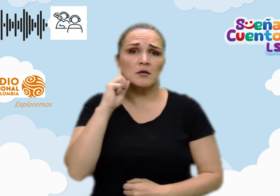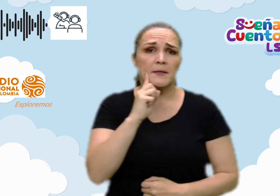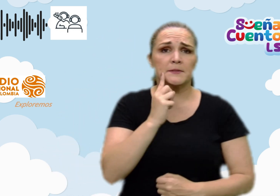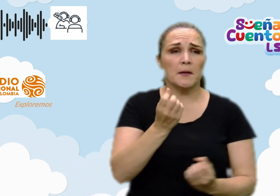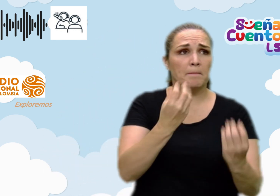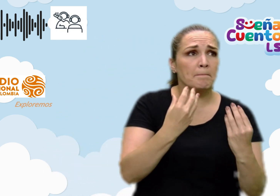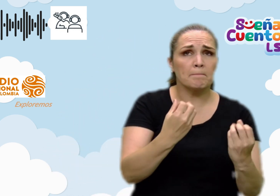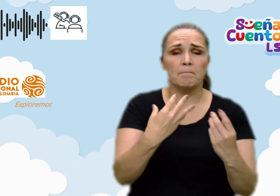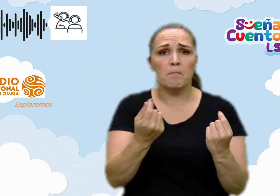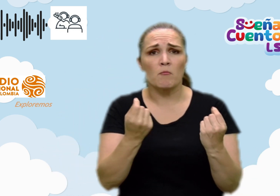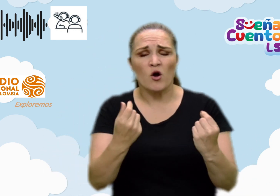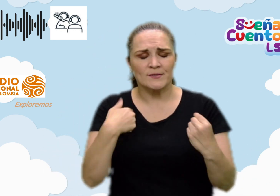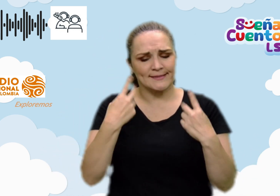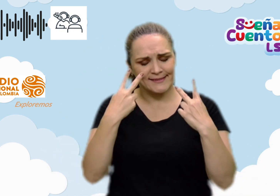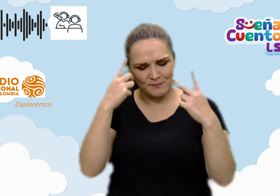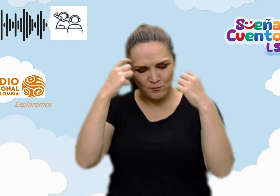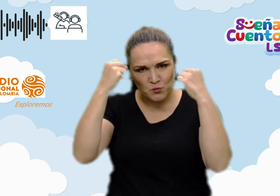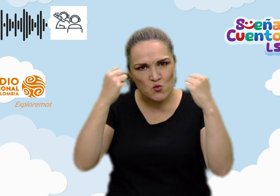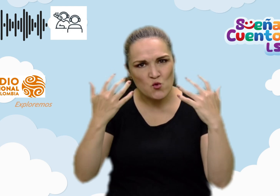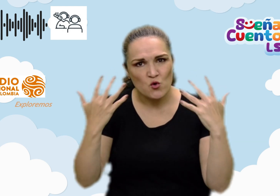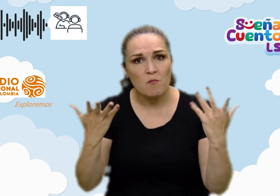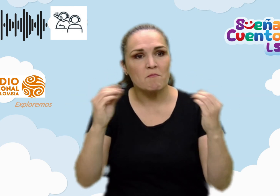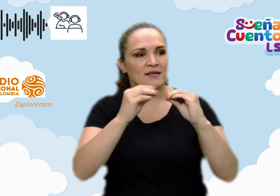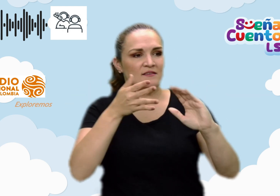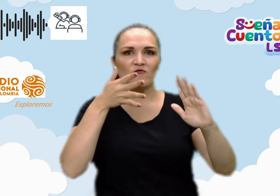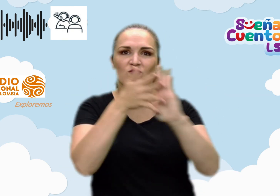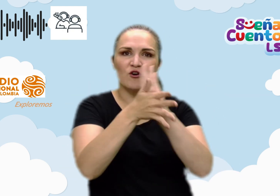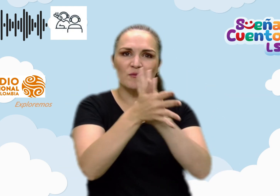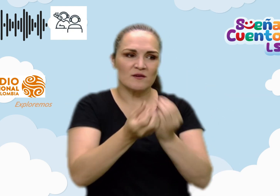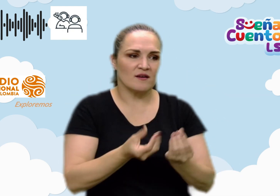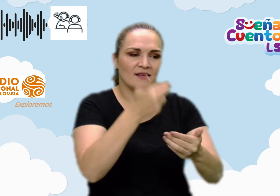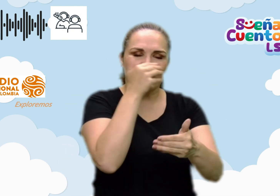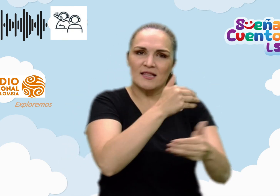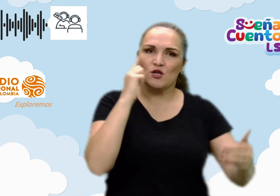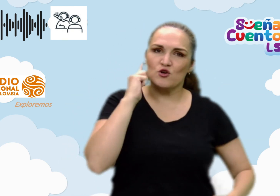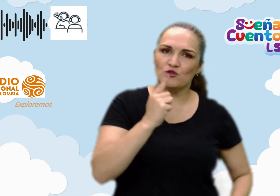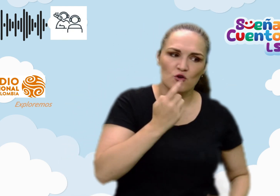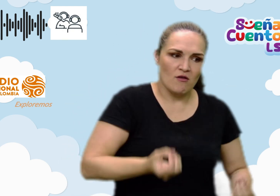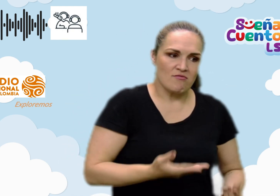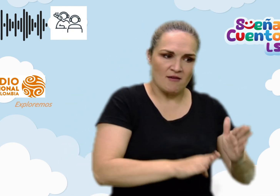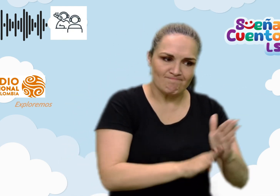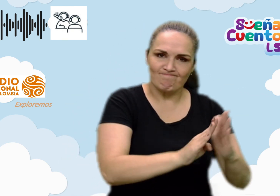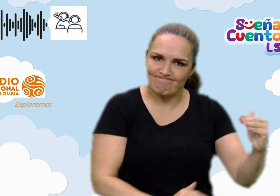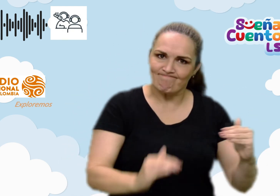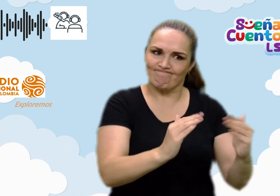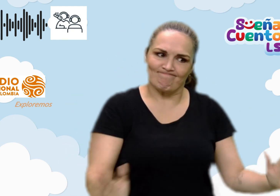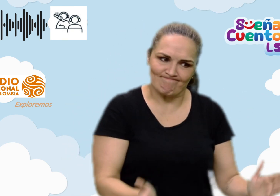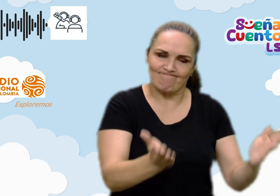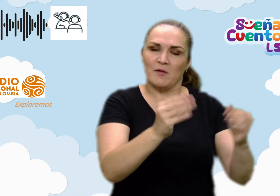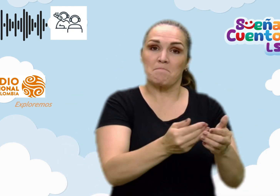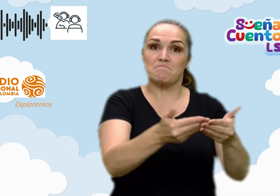oyentes. Entonces, nada, hablando del tema, de la preocupación también de la información que necesitan los niños sordos,